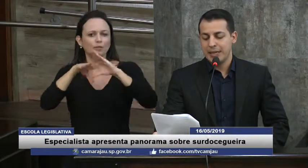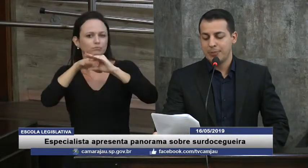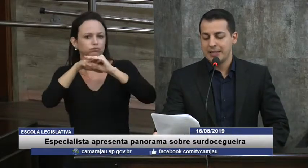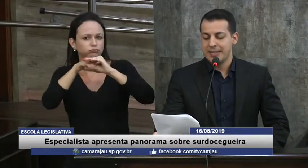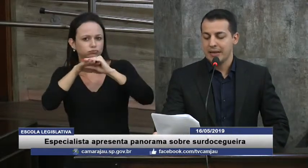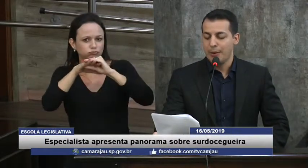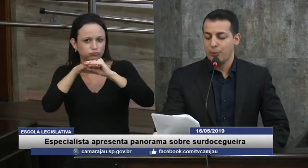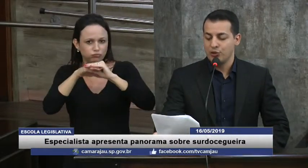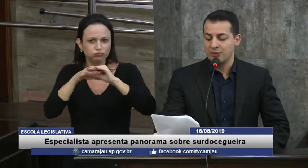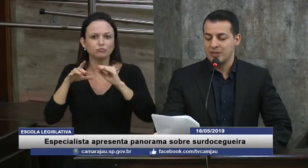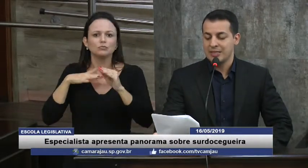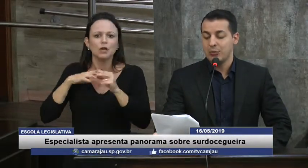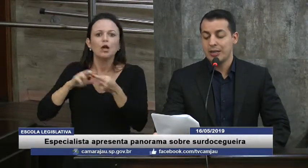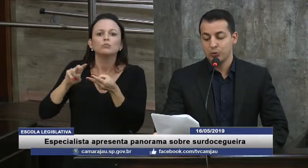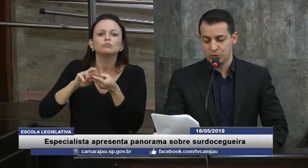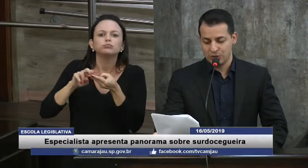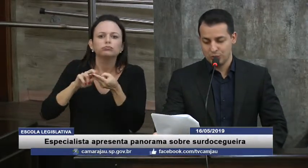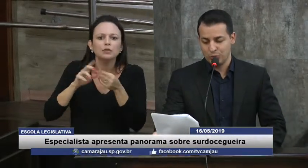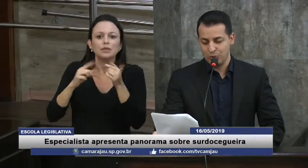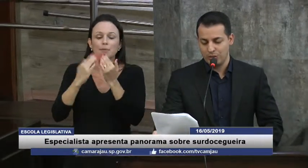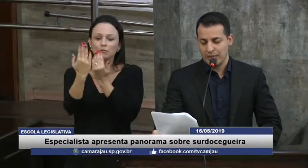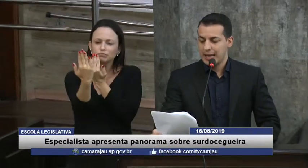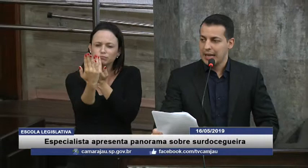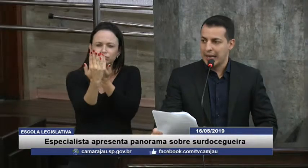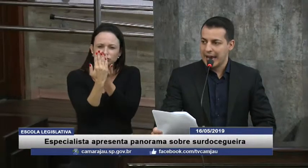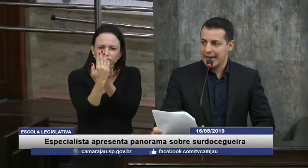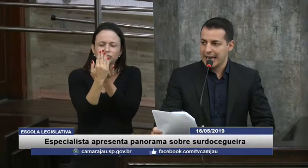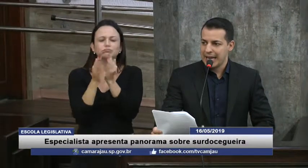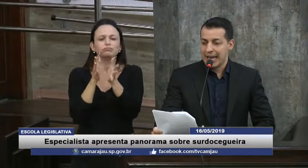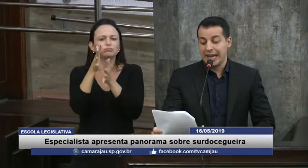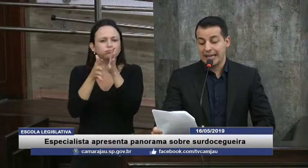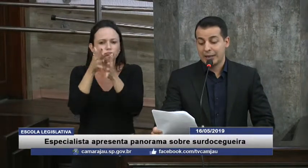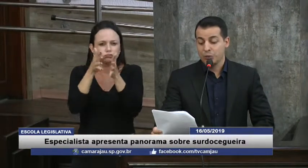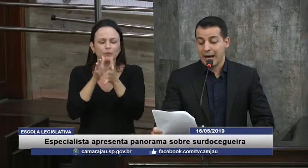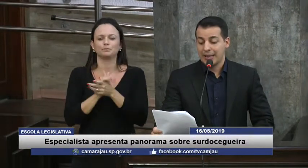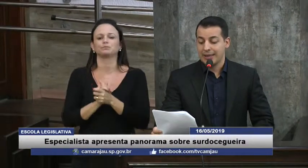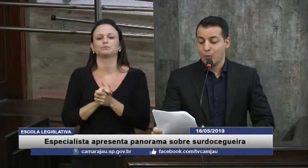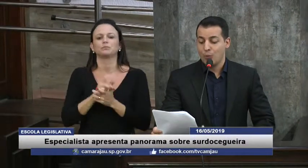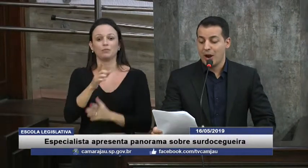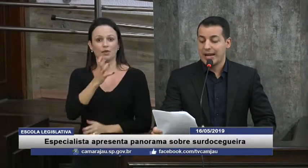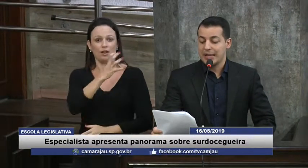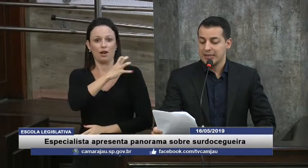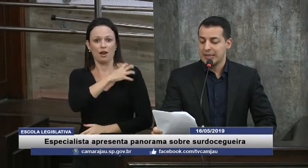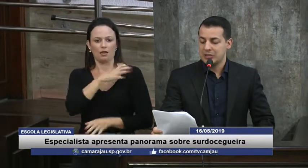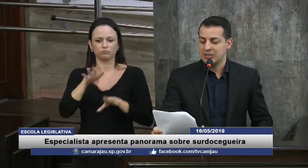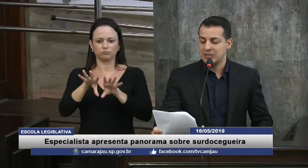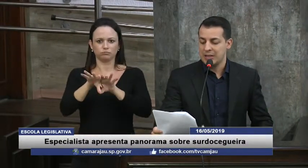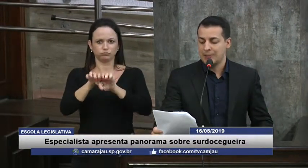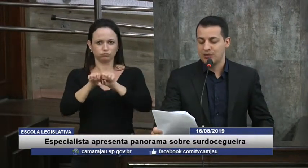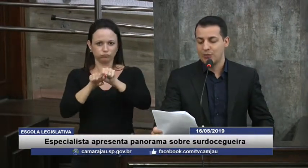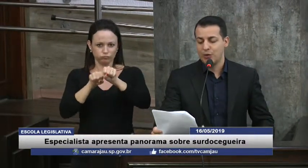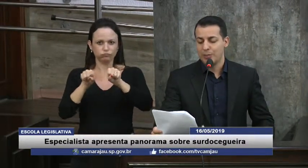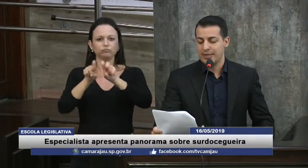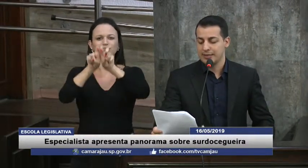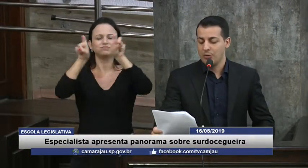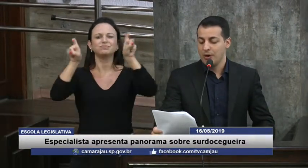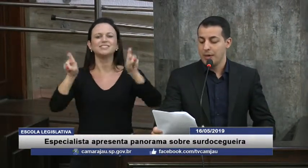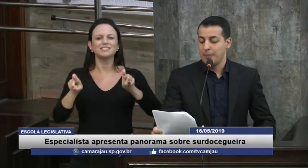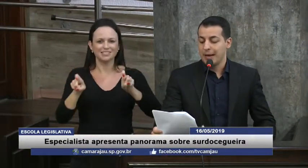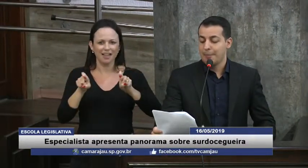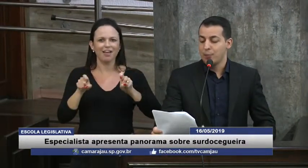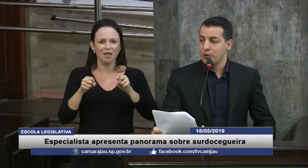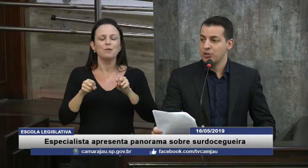e da Libras em campo de visão reduzido. Lara é graduada como analista de sistemas de